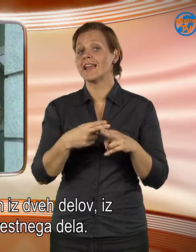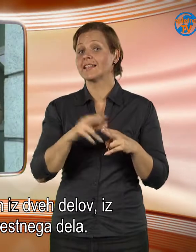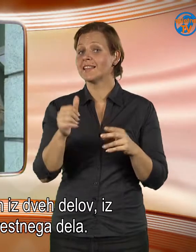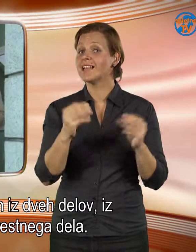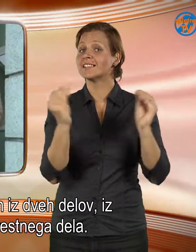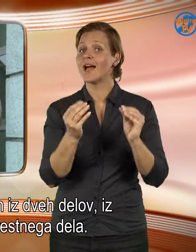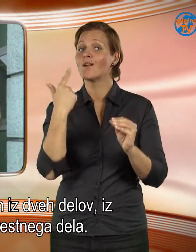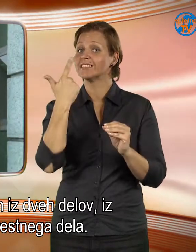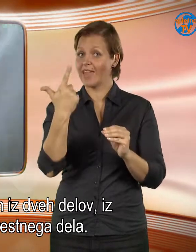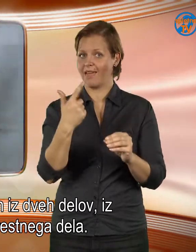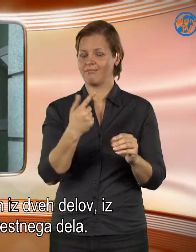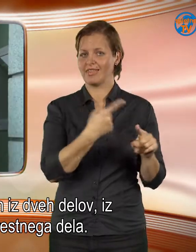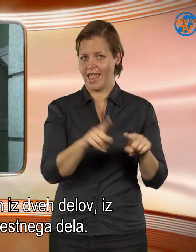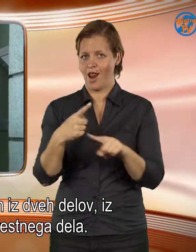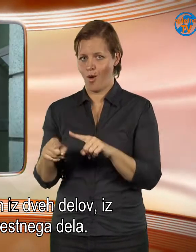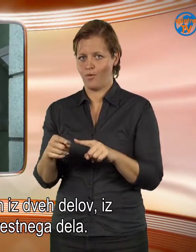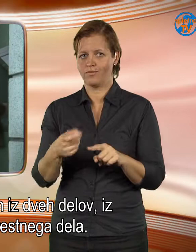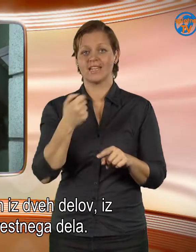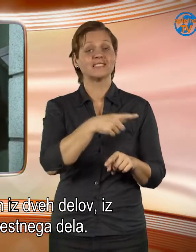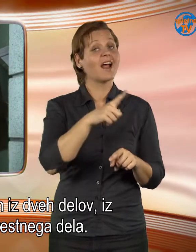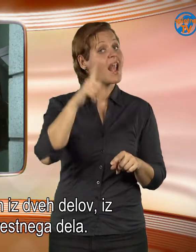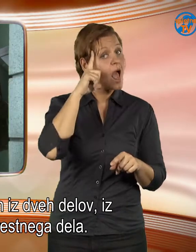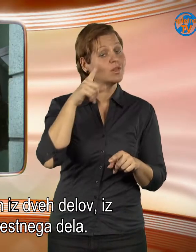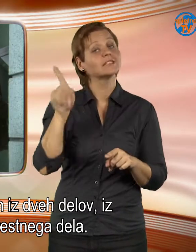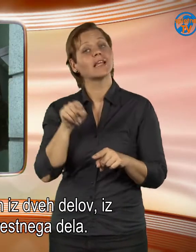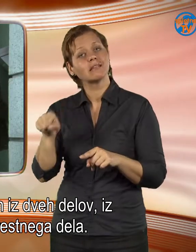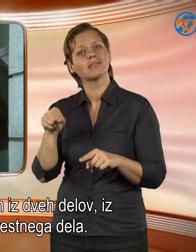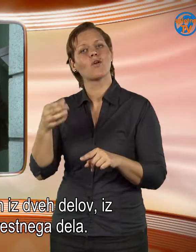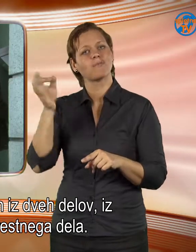Kredit je sestavljen iz dveh delov, iz glavnice in obrestnega dela.